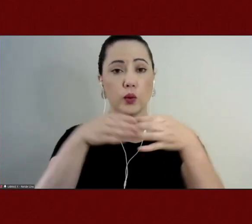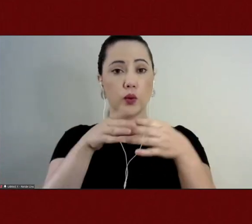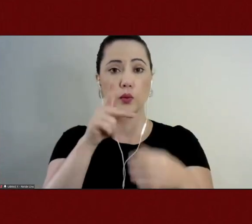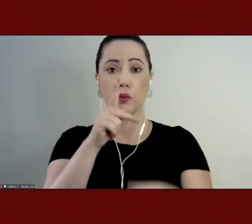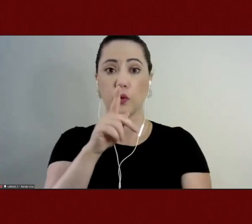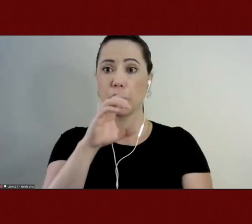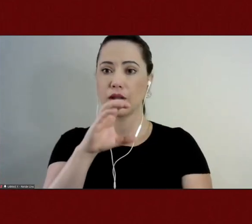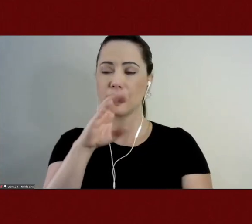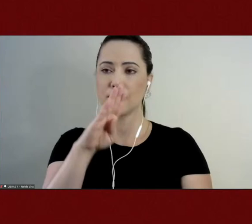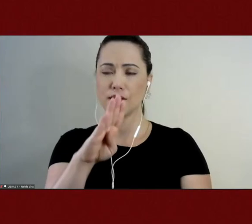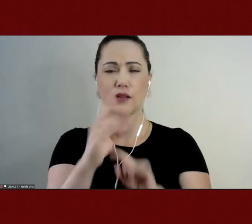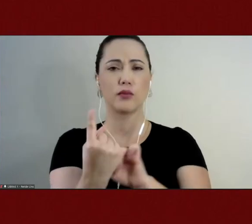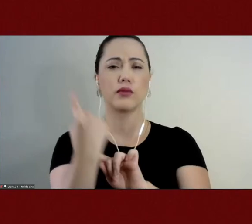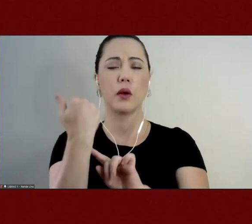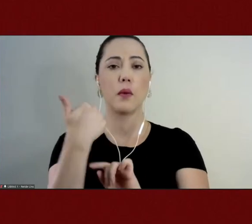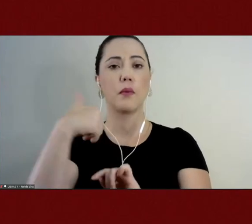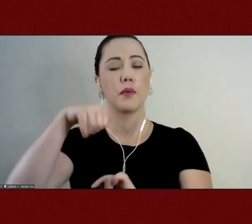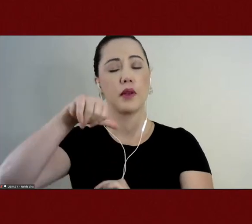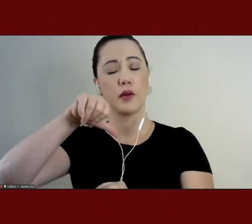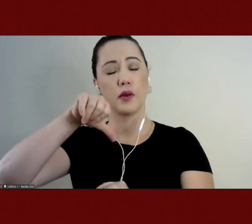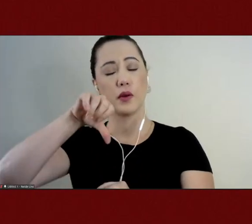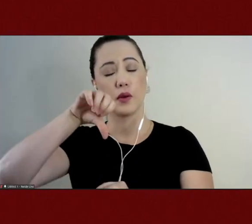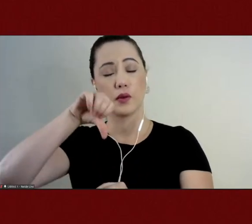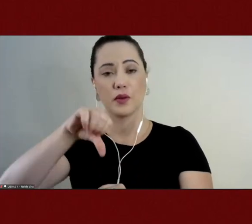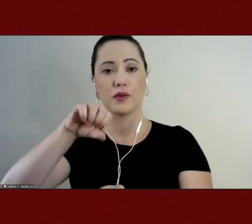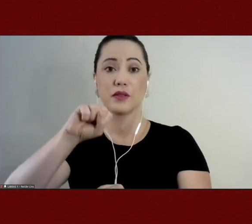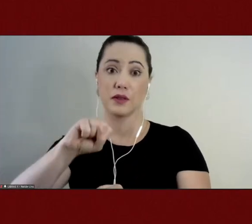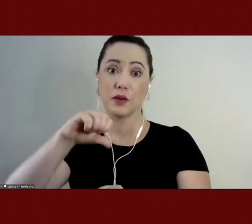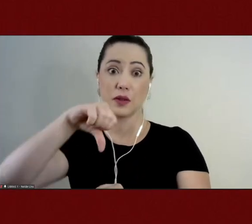filiei no nosso querido PCB.